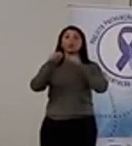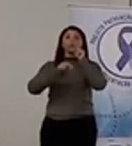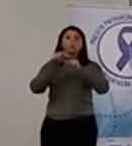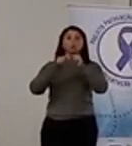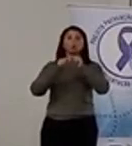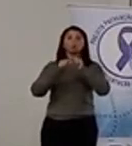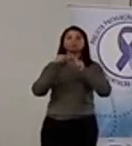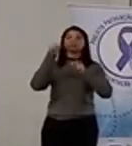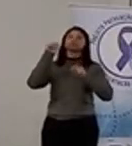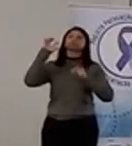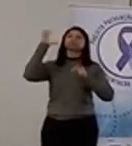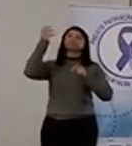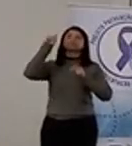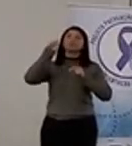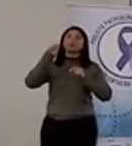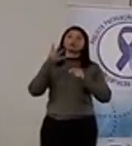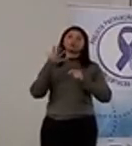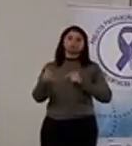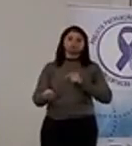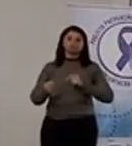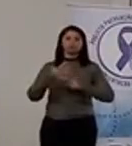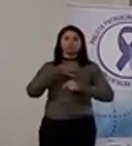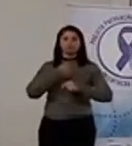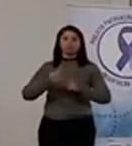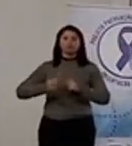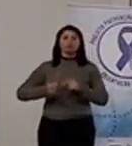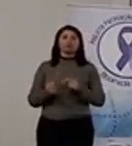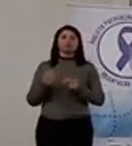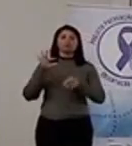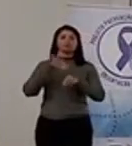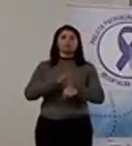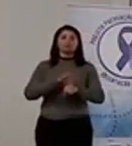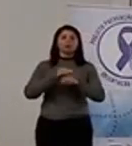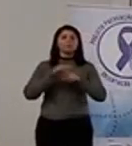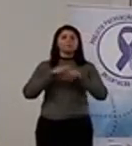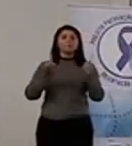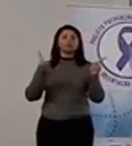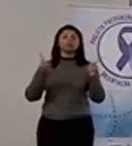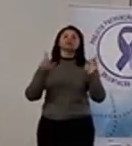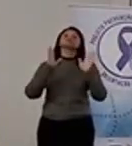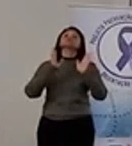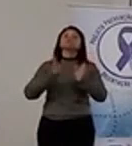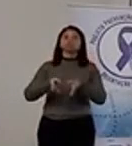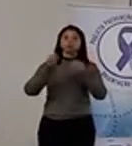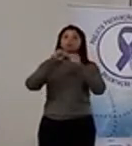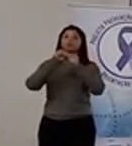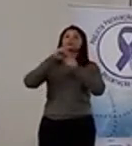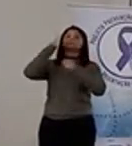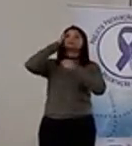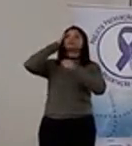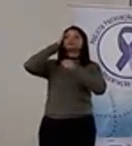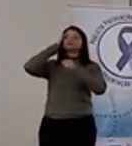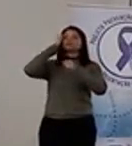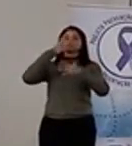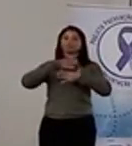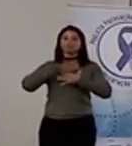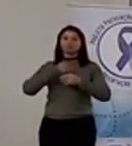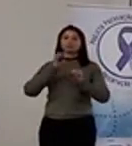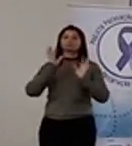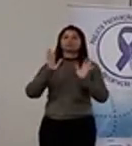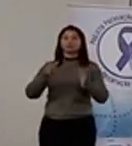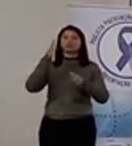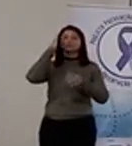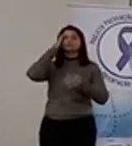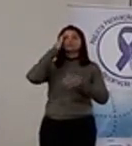conheço alguns famílias que tentaram, tiveram um novo filho afetado, mas o fizeram de uma maneira consciente. Sofreram muito por isso, e foi tão importante